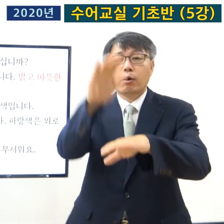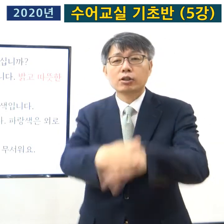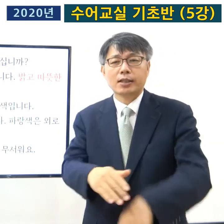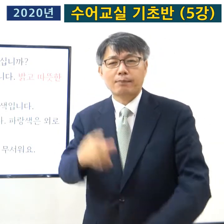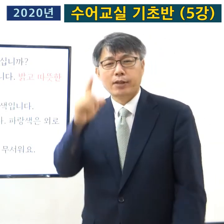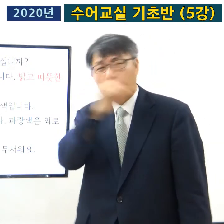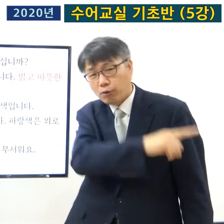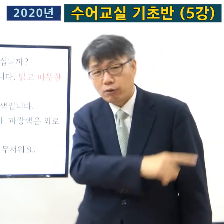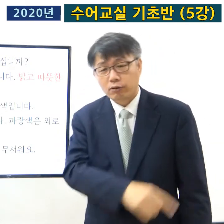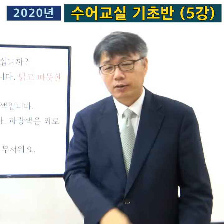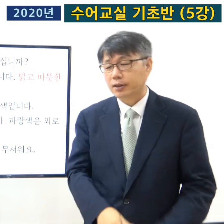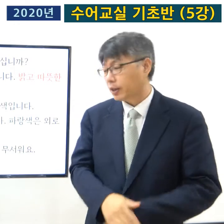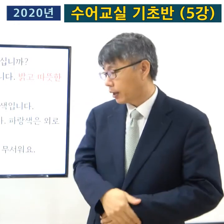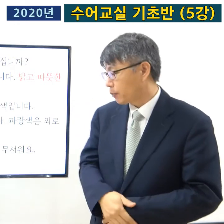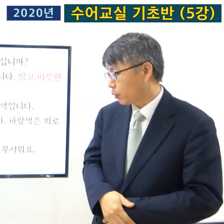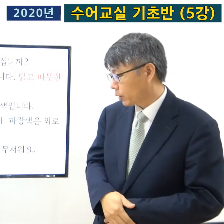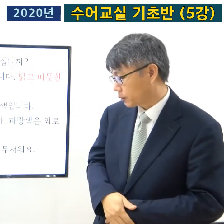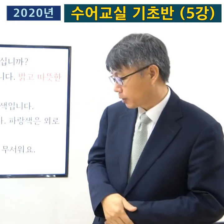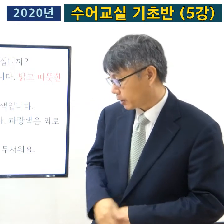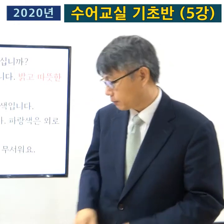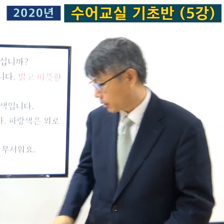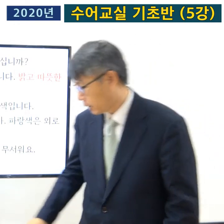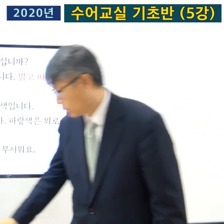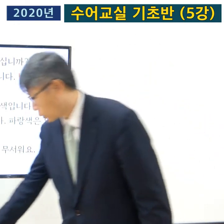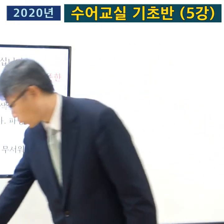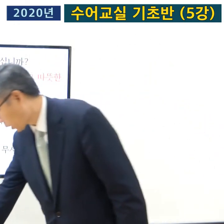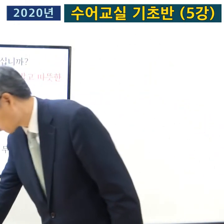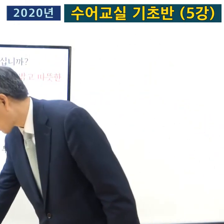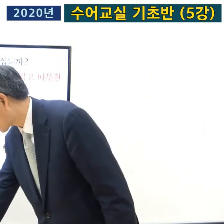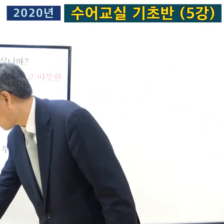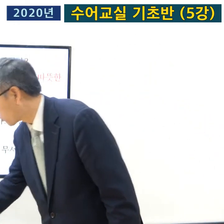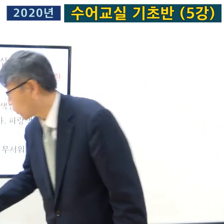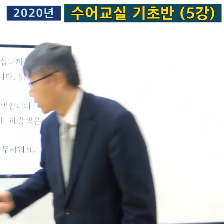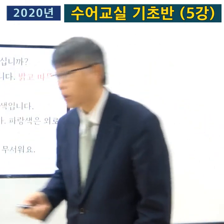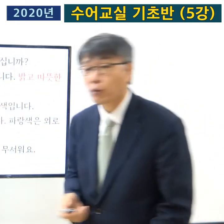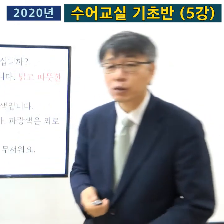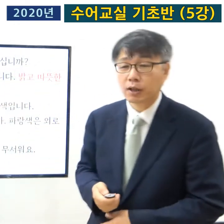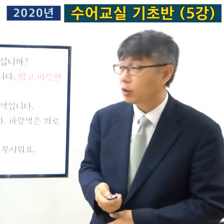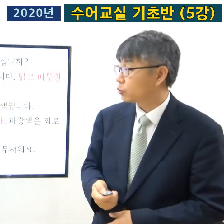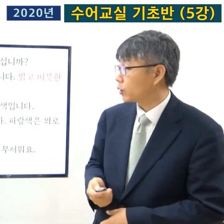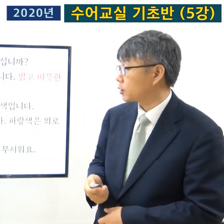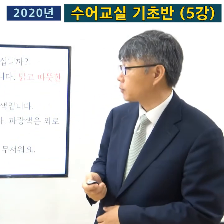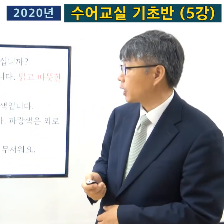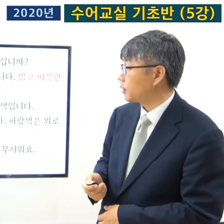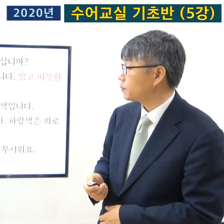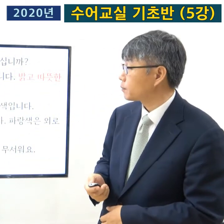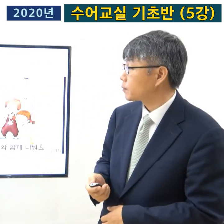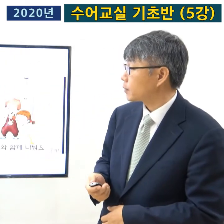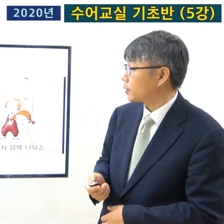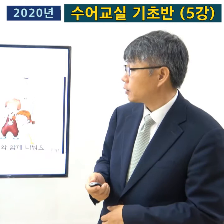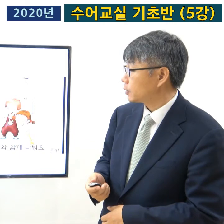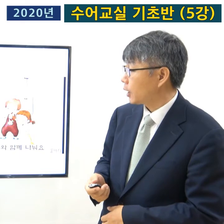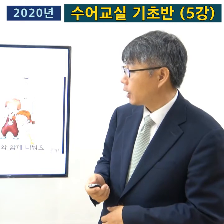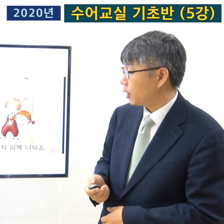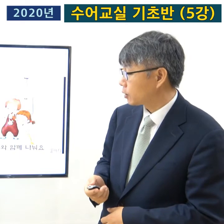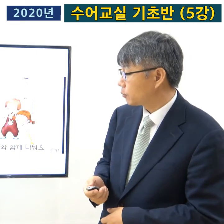버릇이 나쁘네요. 이렇게 표현하시면 되겠습니다. 이렇게 문장들을 한번 좀 만들어 보시면 좋겠습니다. 자,